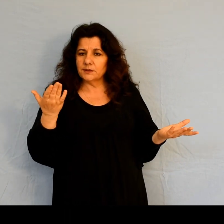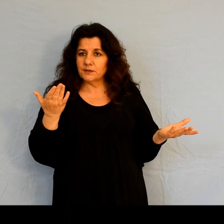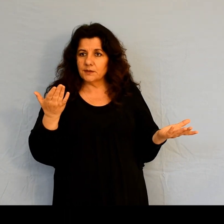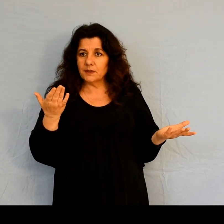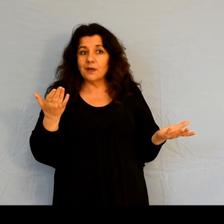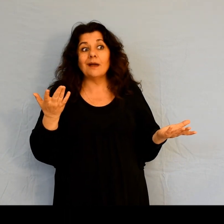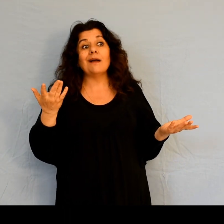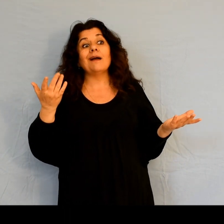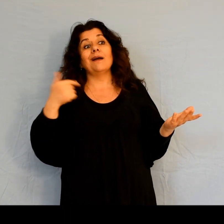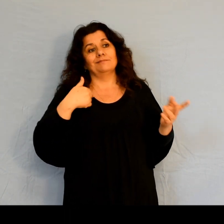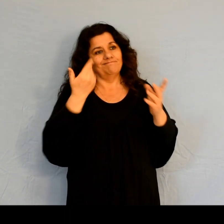Eh bien moi, je vous dis,